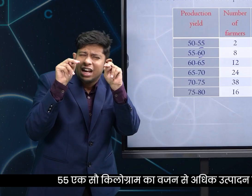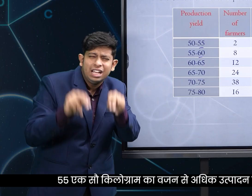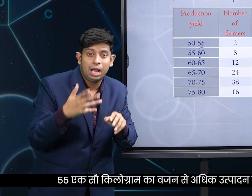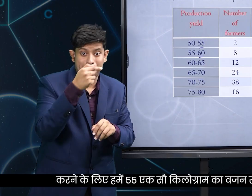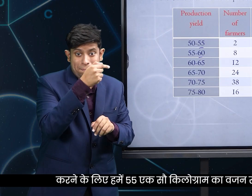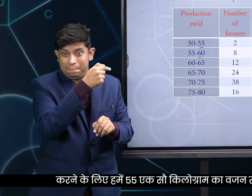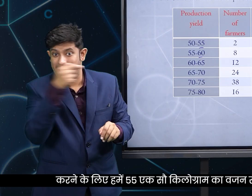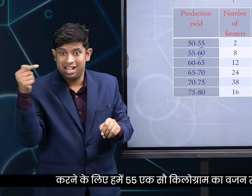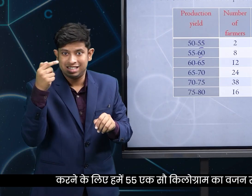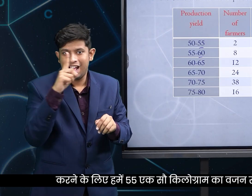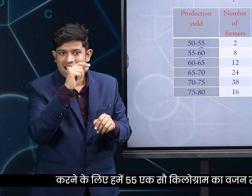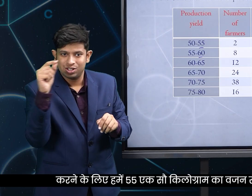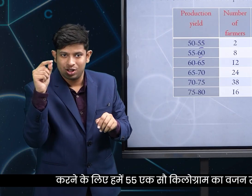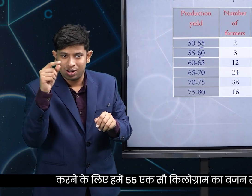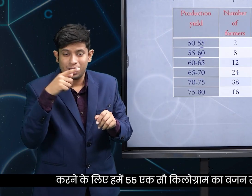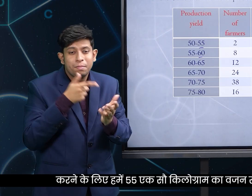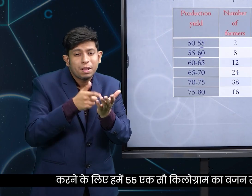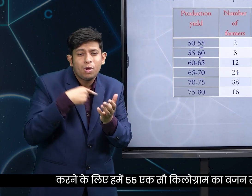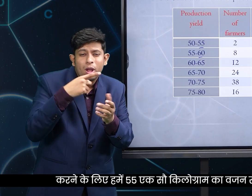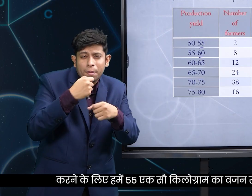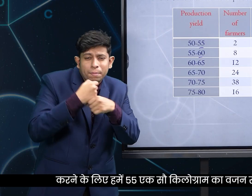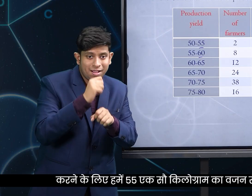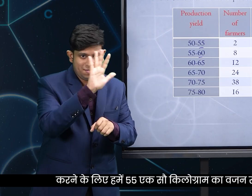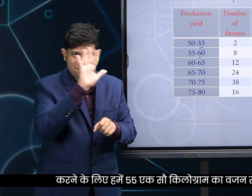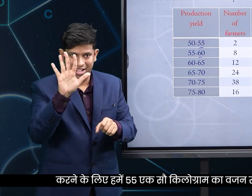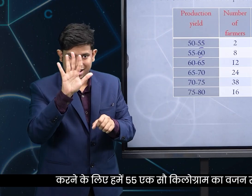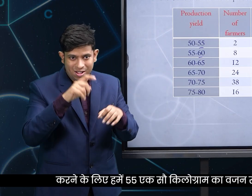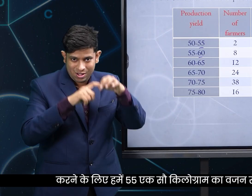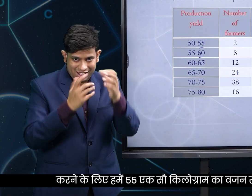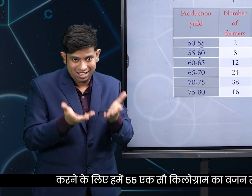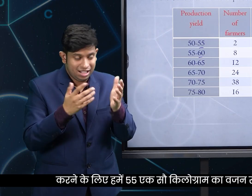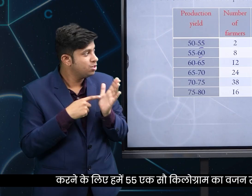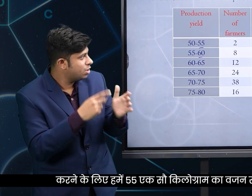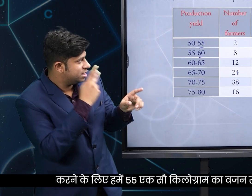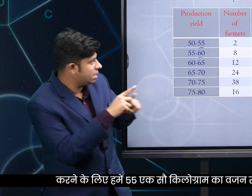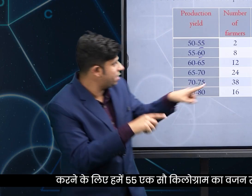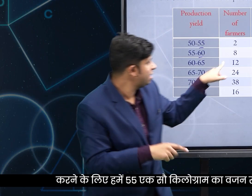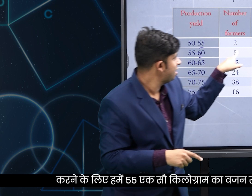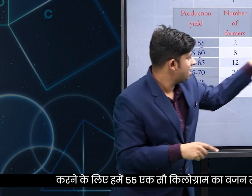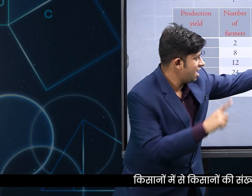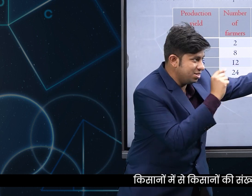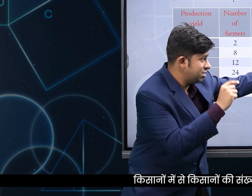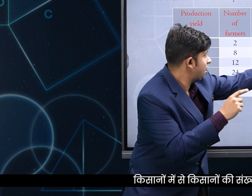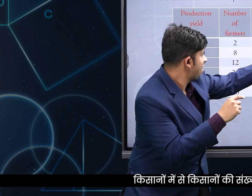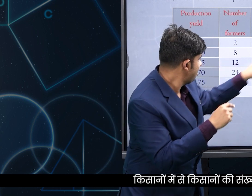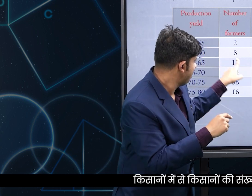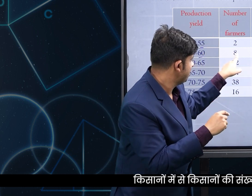के लिए हमें 55 100 किलोग्राम का वजन से कम उत्पादन करने वाले कुल 100 किसानों में से किसानों